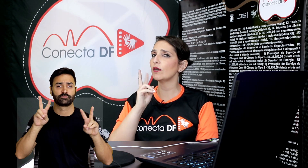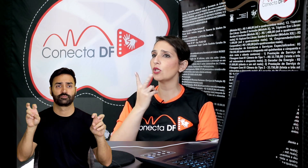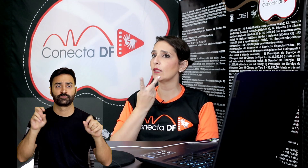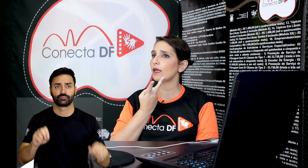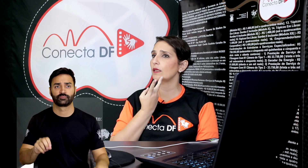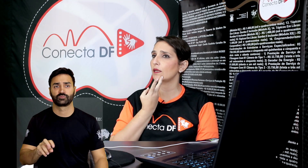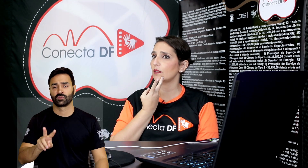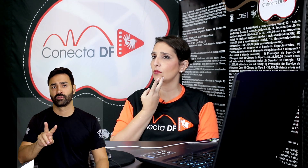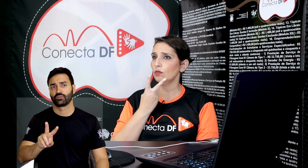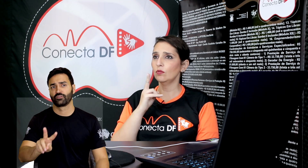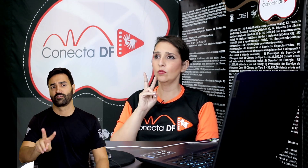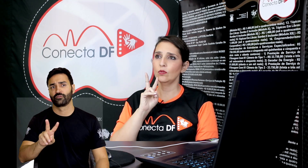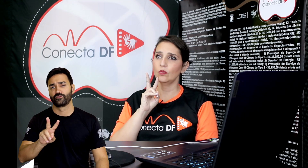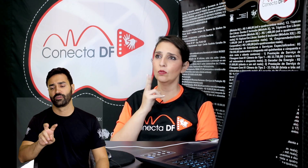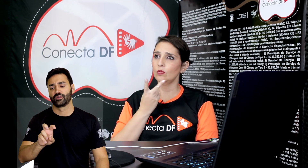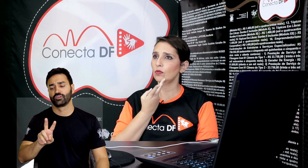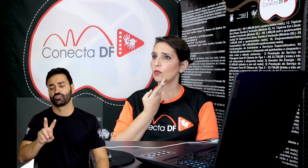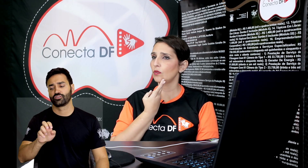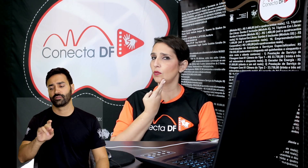de vegetariano.